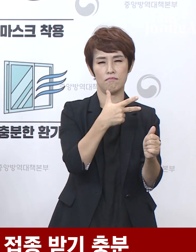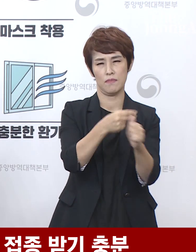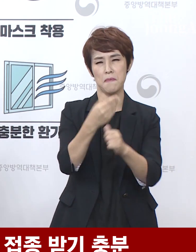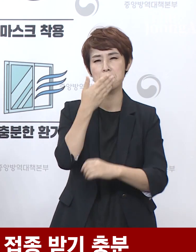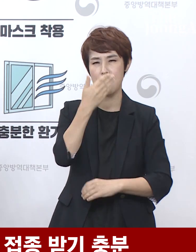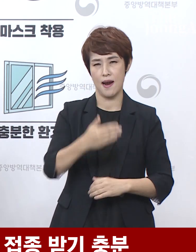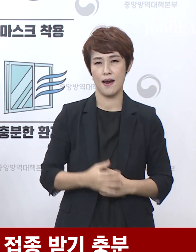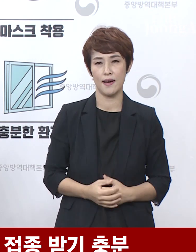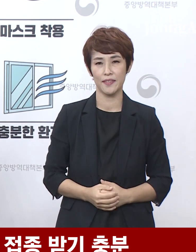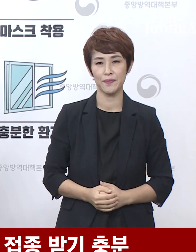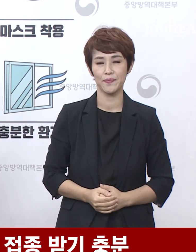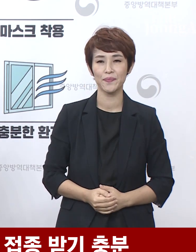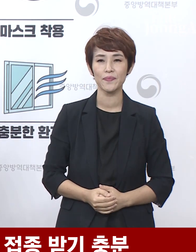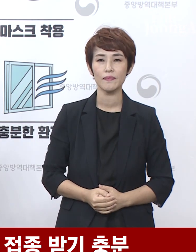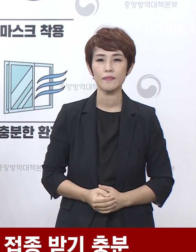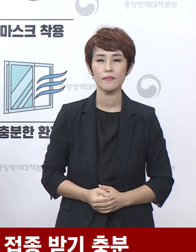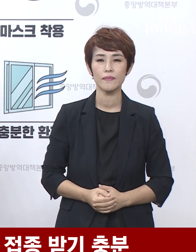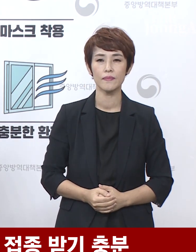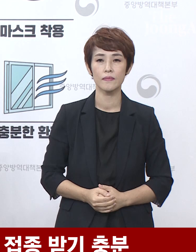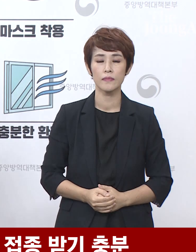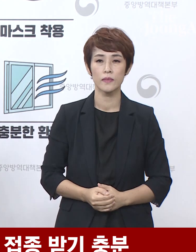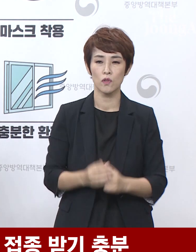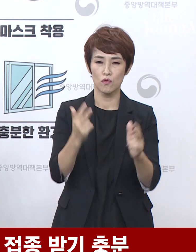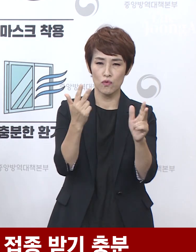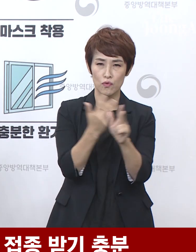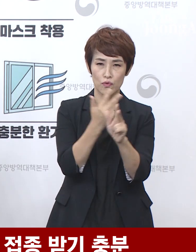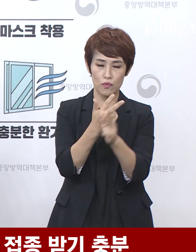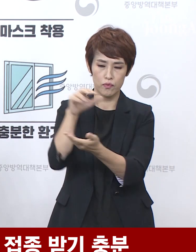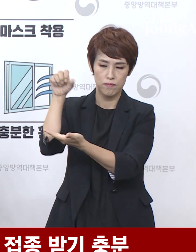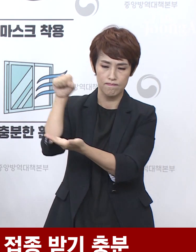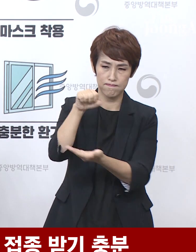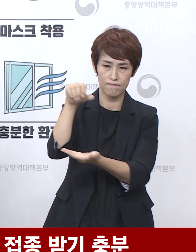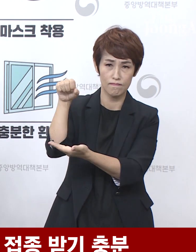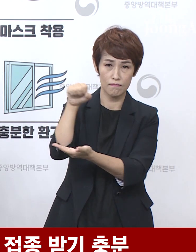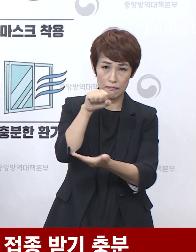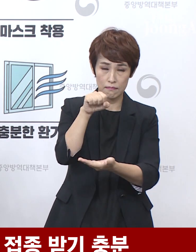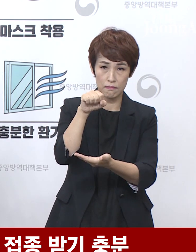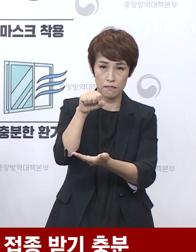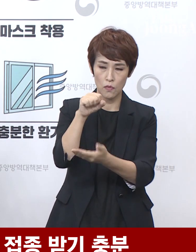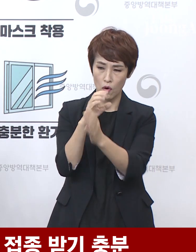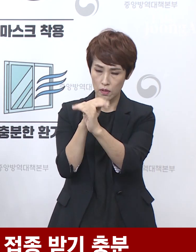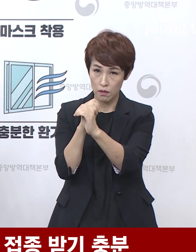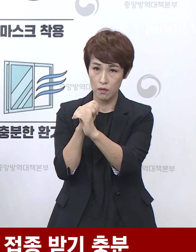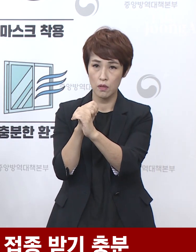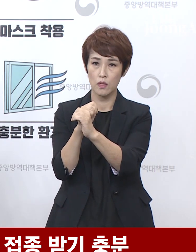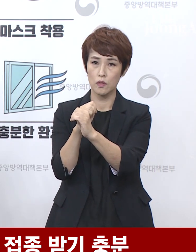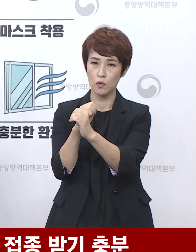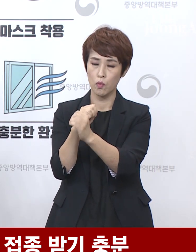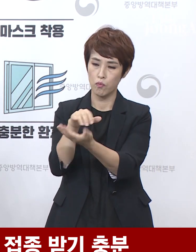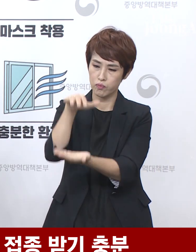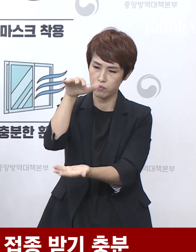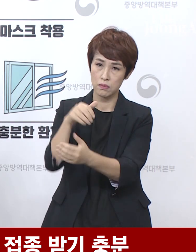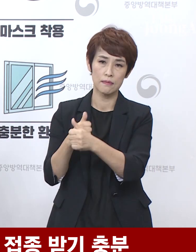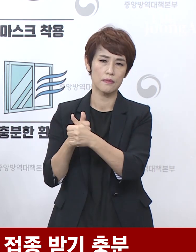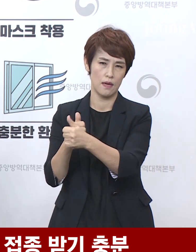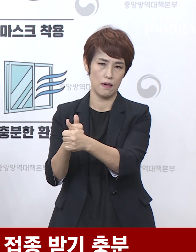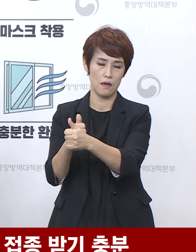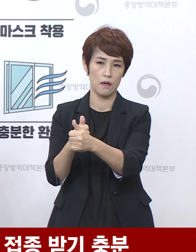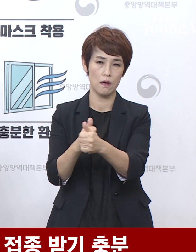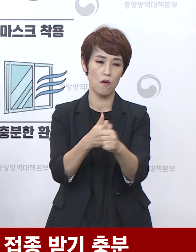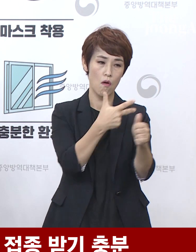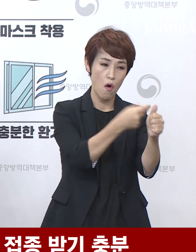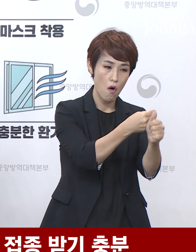가능하신 물량입니다. 다만 주간 단위로 공급되는 백신의 공급 일정과 물량에 따라서